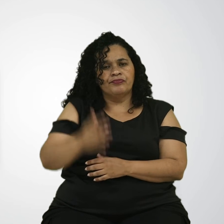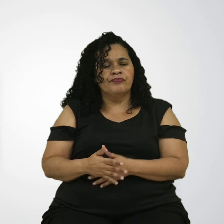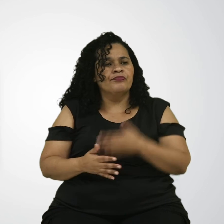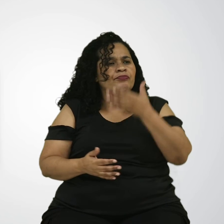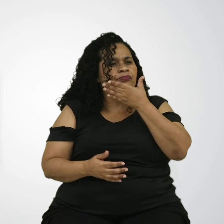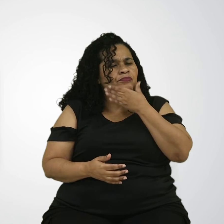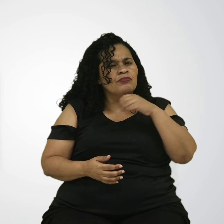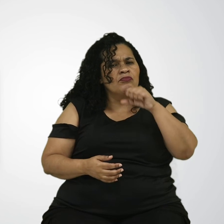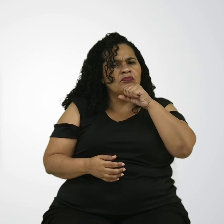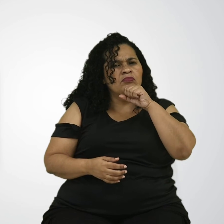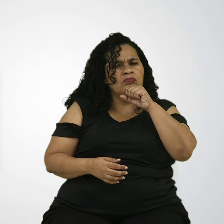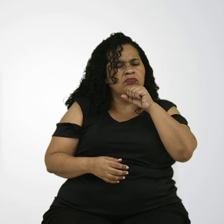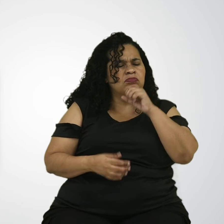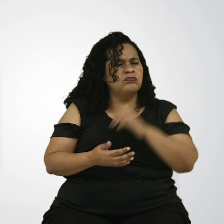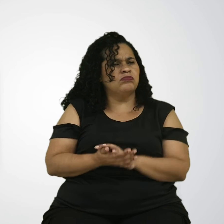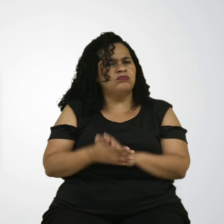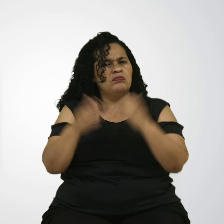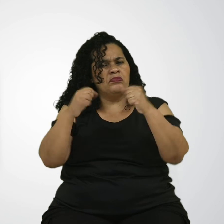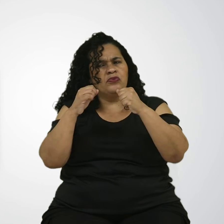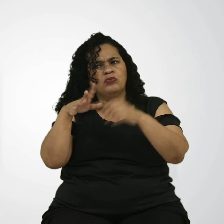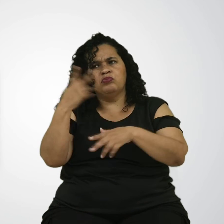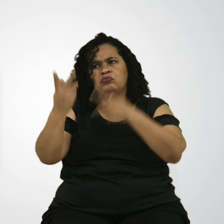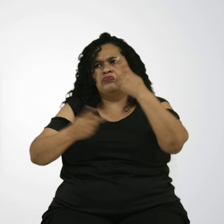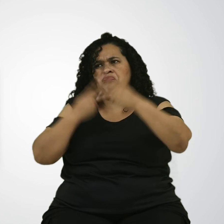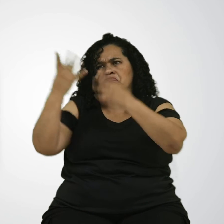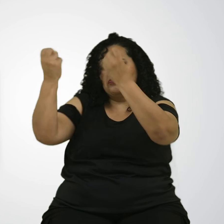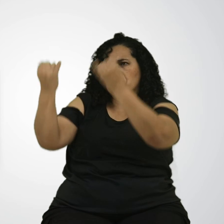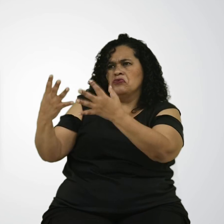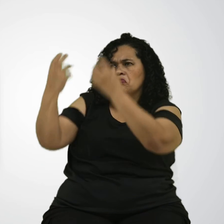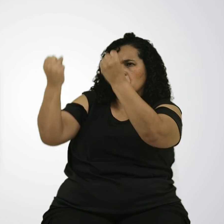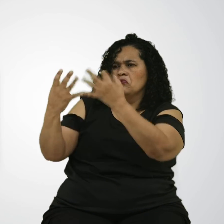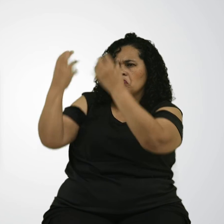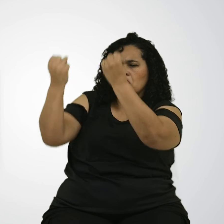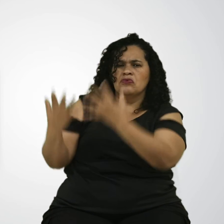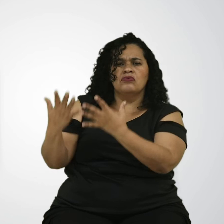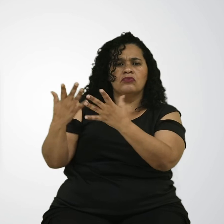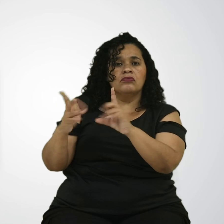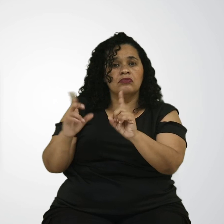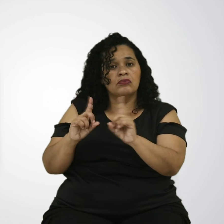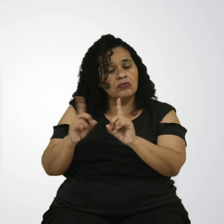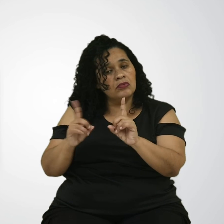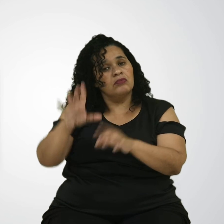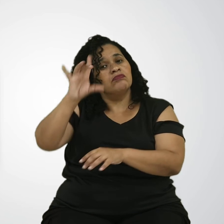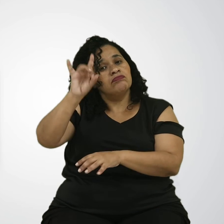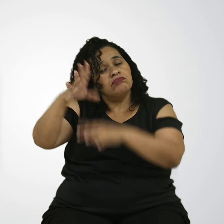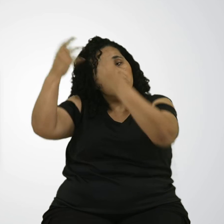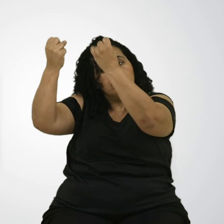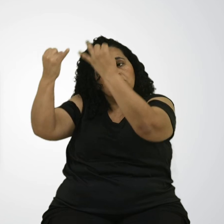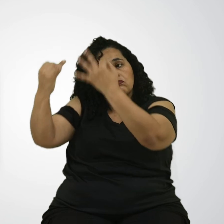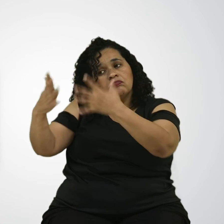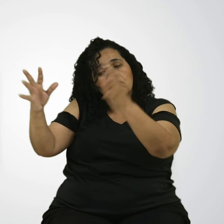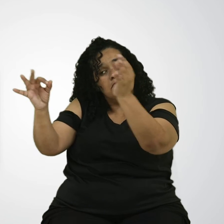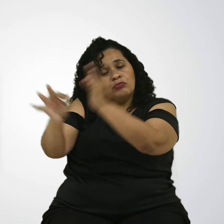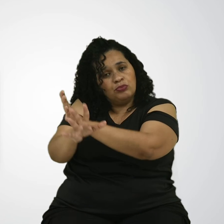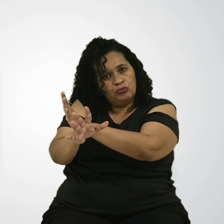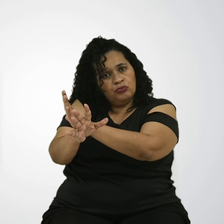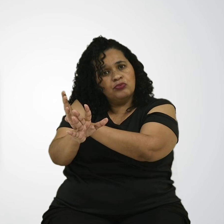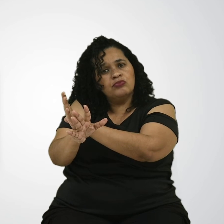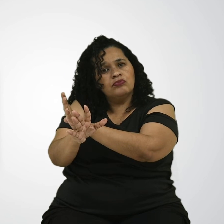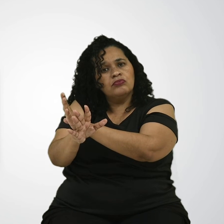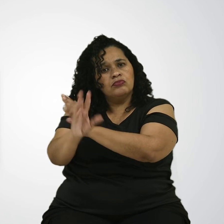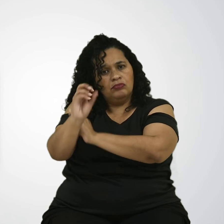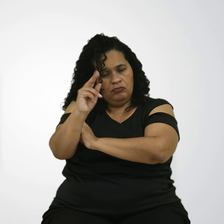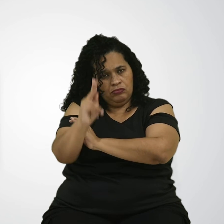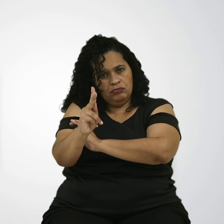para o filho, mas deve justificar para os seus filhos o que ele está fazendo, até para que os próprios filhos aprendam a ser pais. Isso faz parte da correção, né?